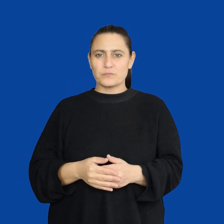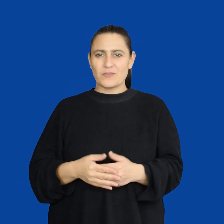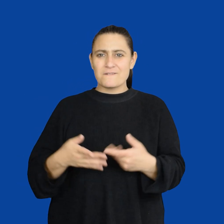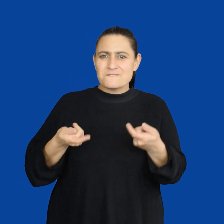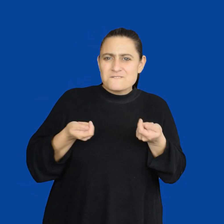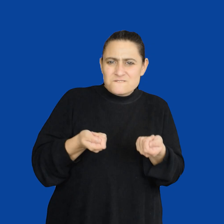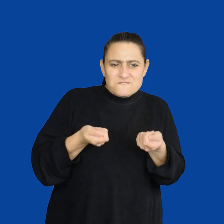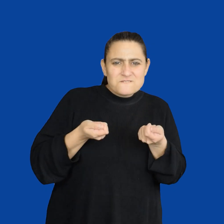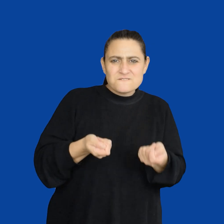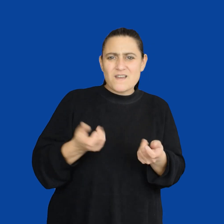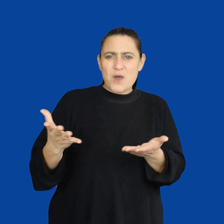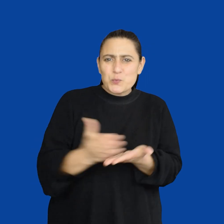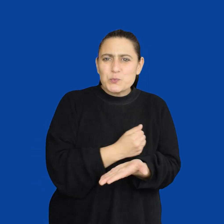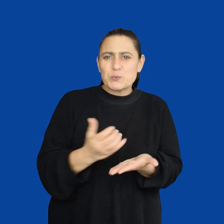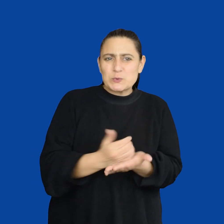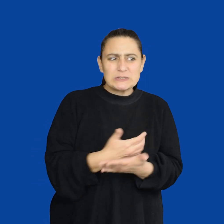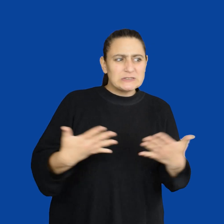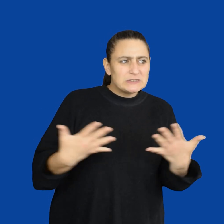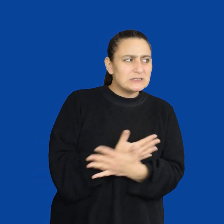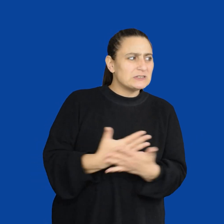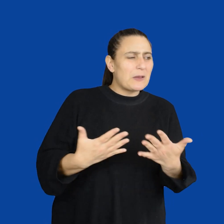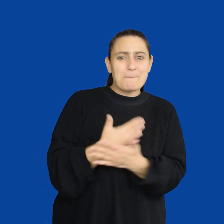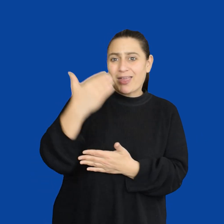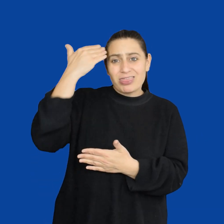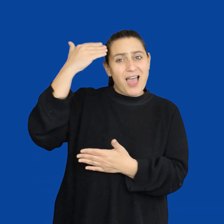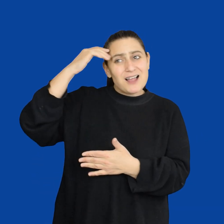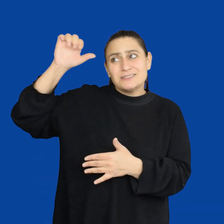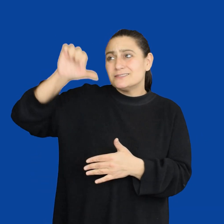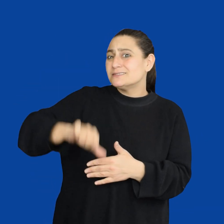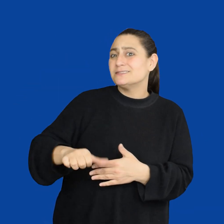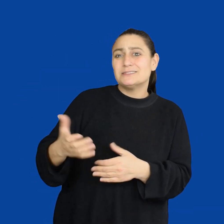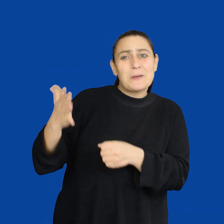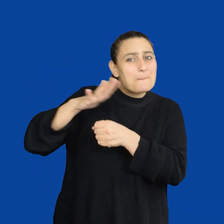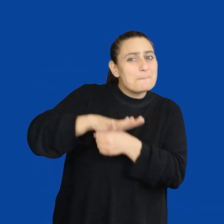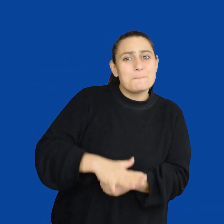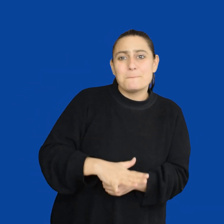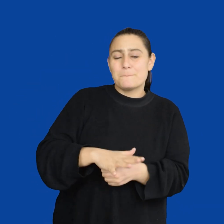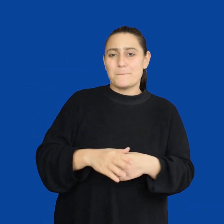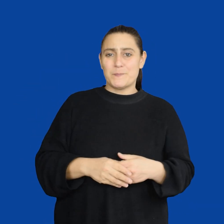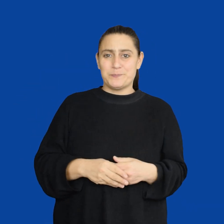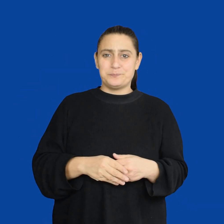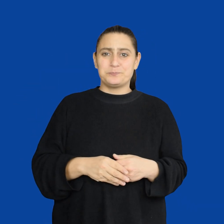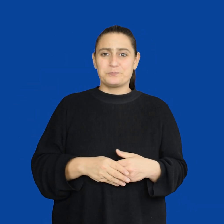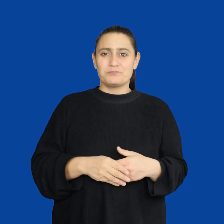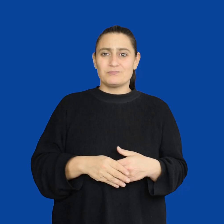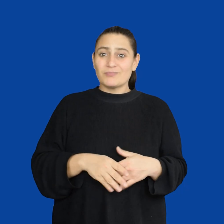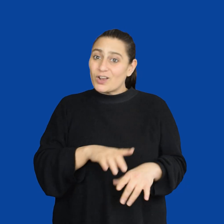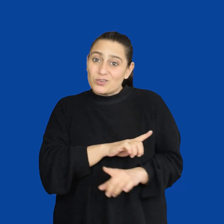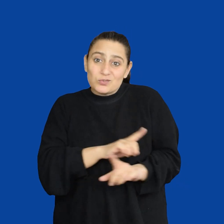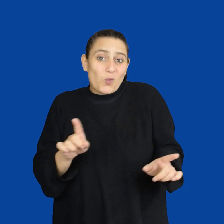víctimas. A la opresión física se le suma el desgaste mental que estas humillaciones generaban.